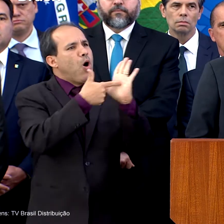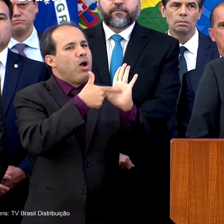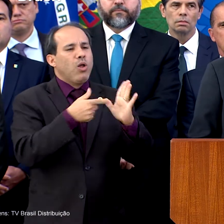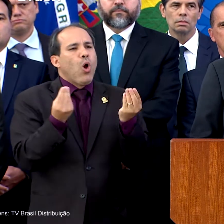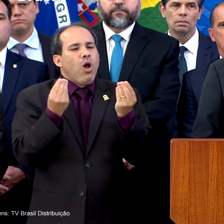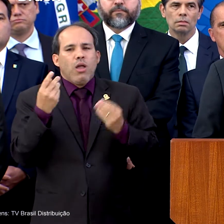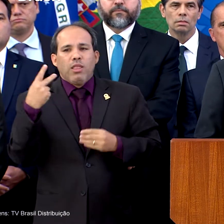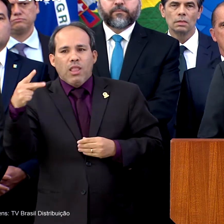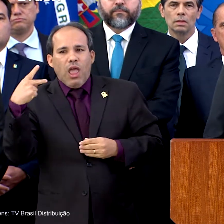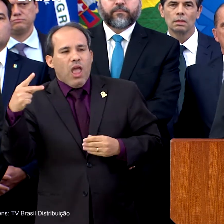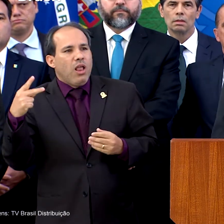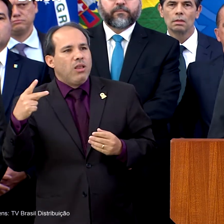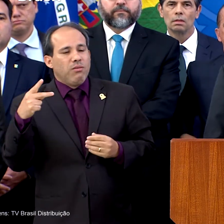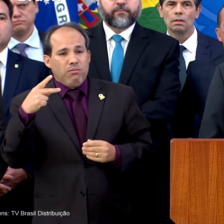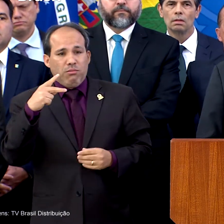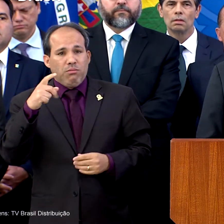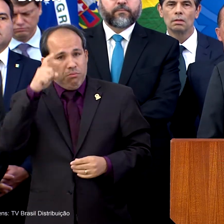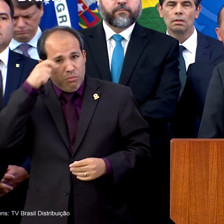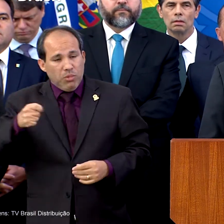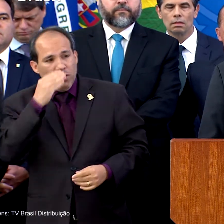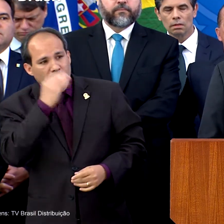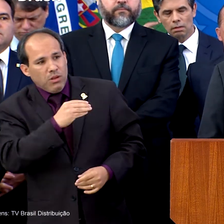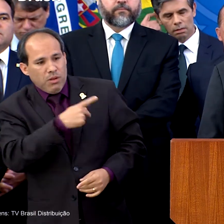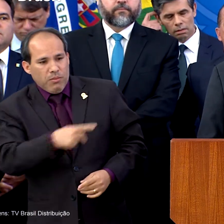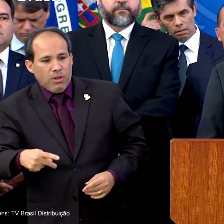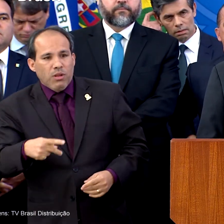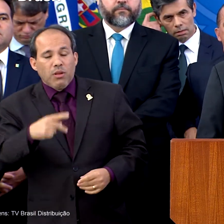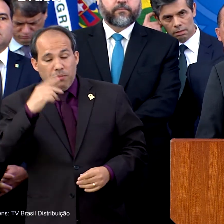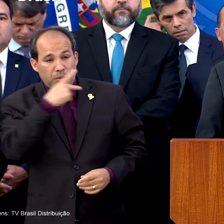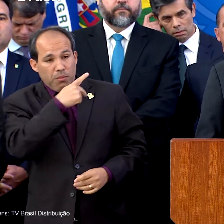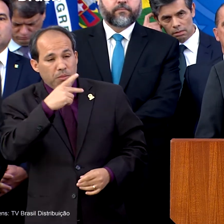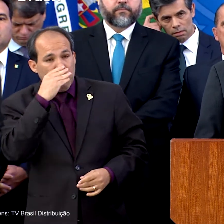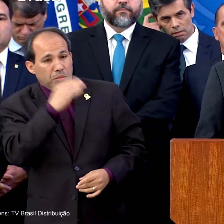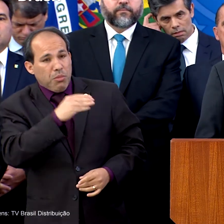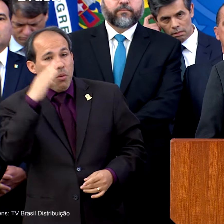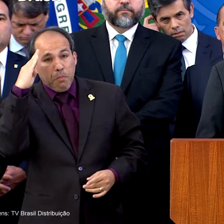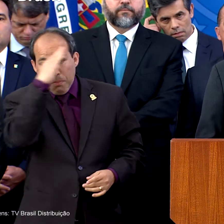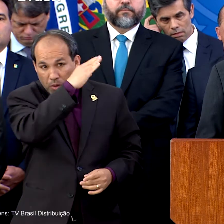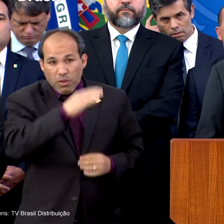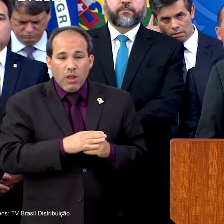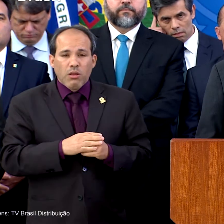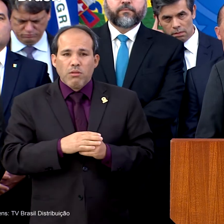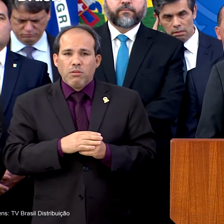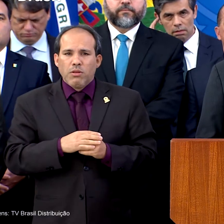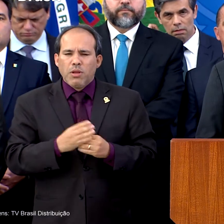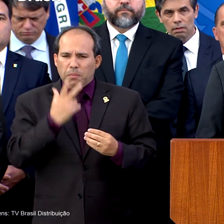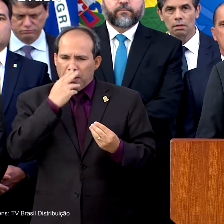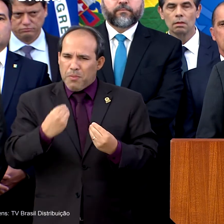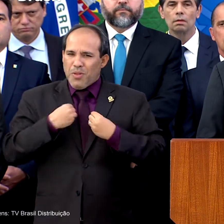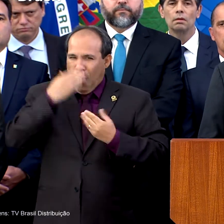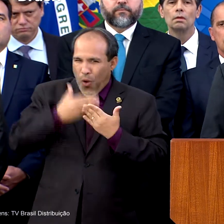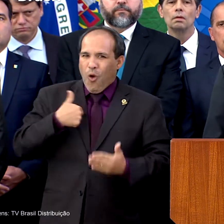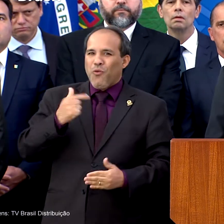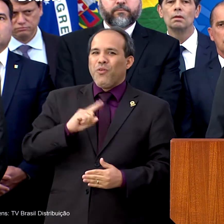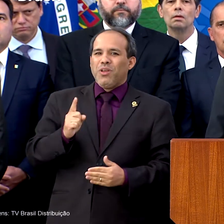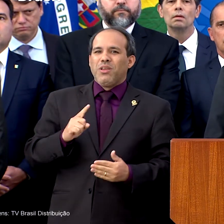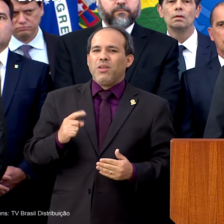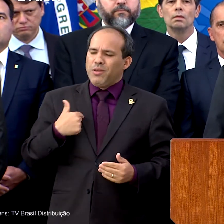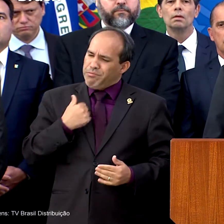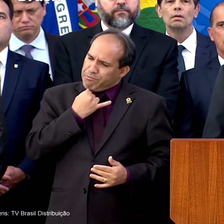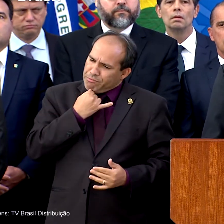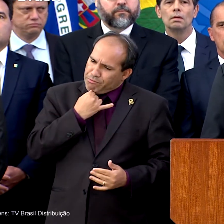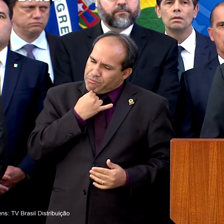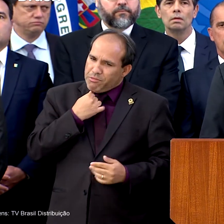descrédito a minha pessoa e confesso que fiquei triste é porque ele é o ídolo pra